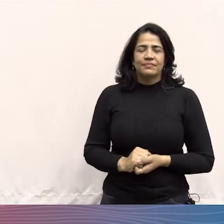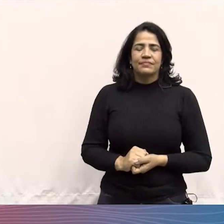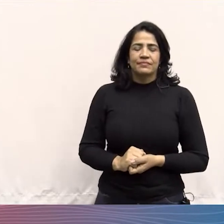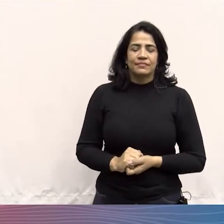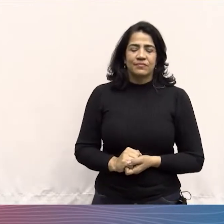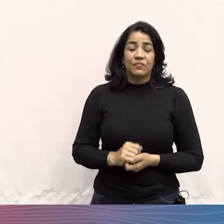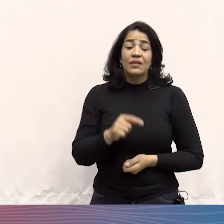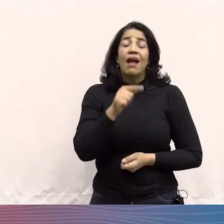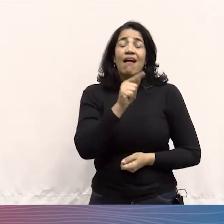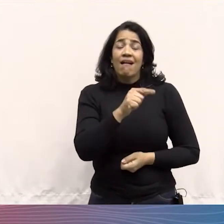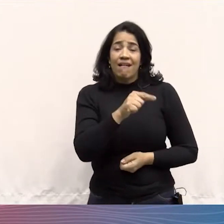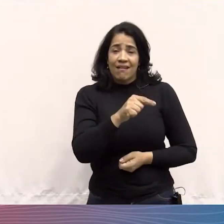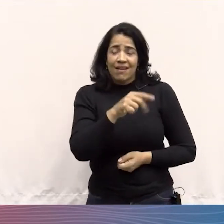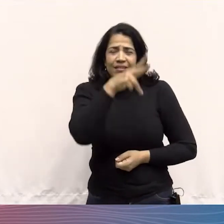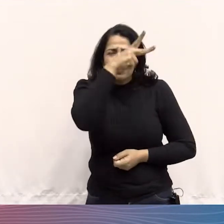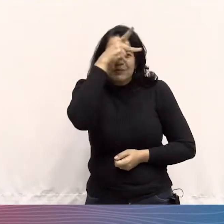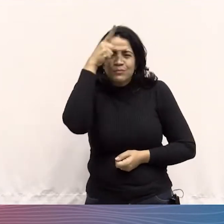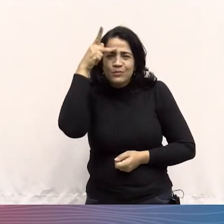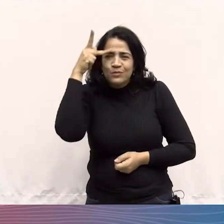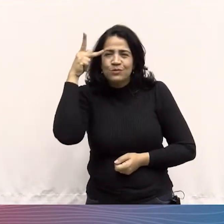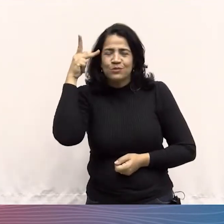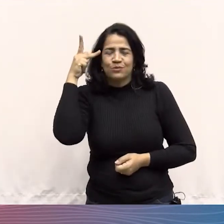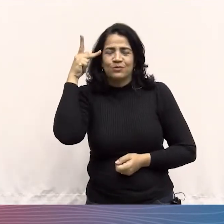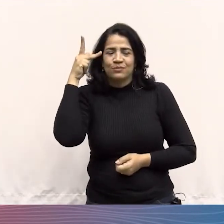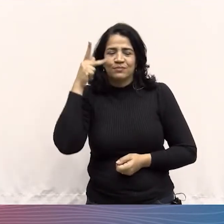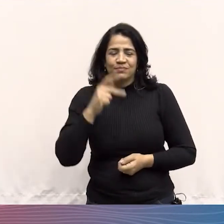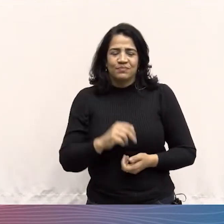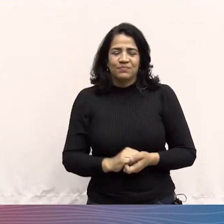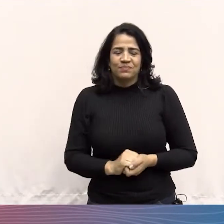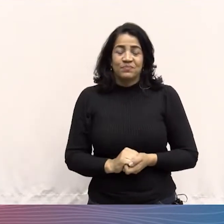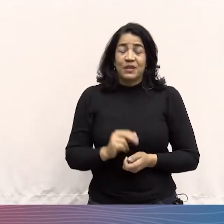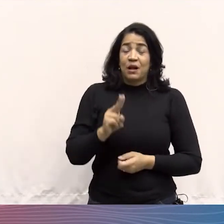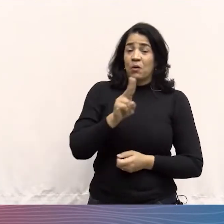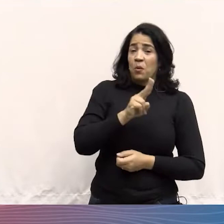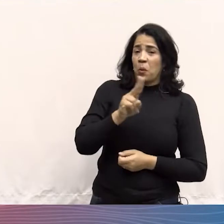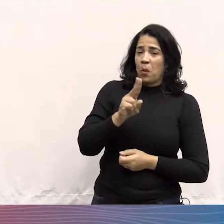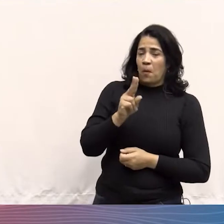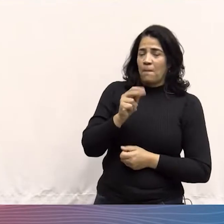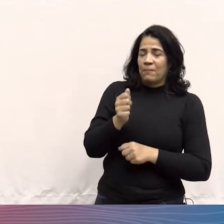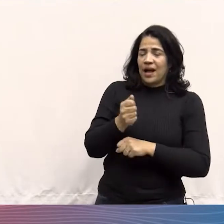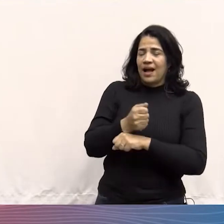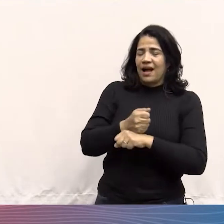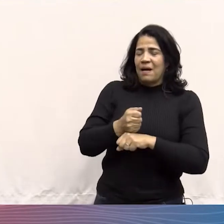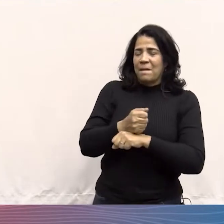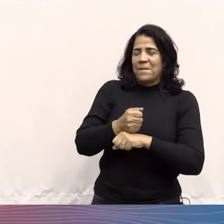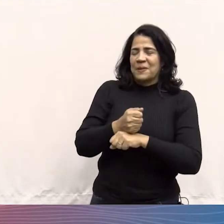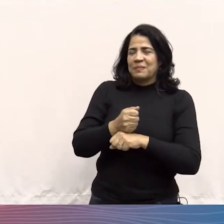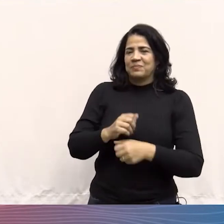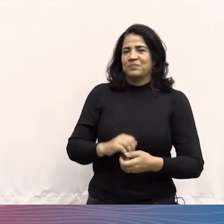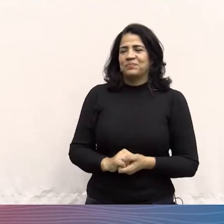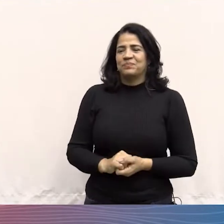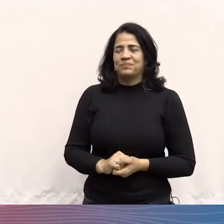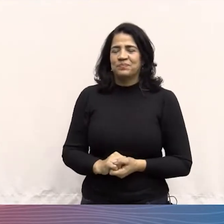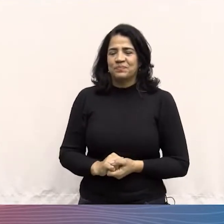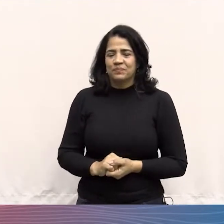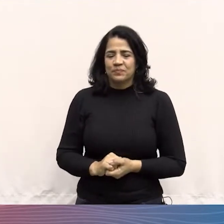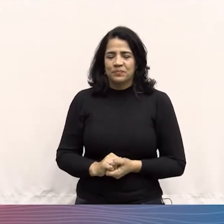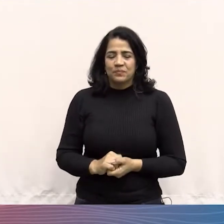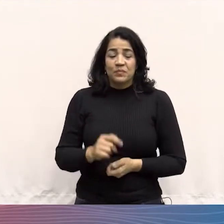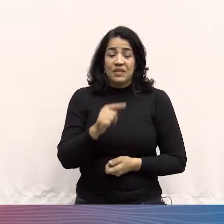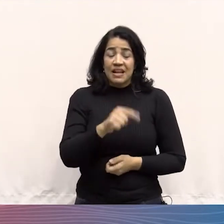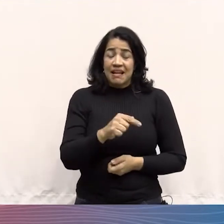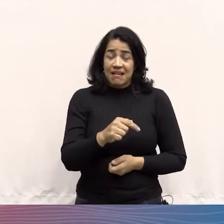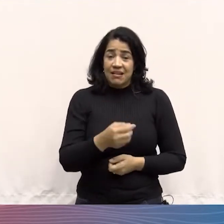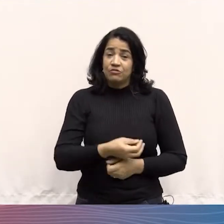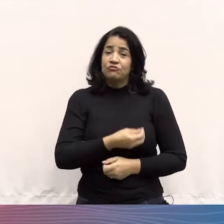E essa pessoa, irmãos, é o Abraão. Ele habitava no Ur